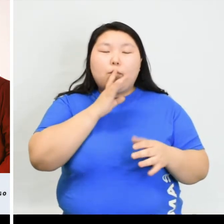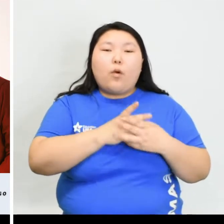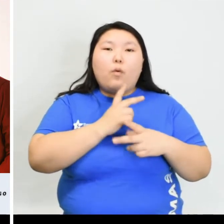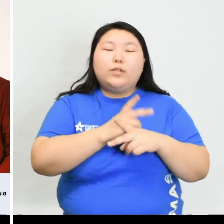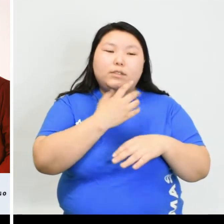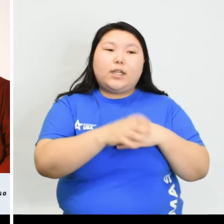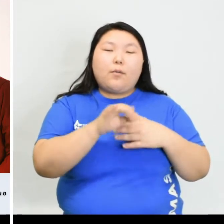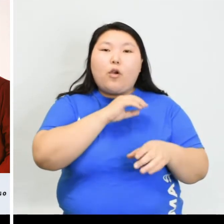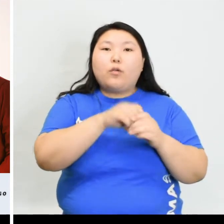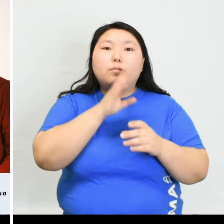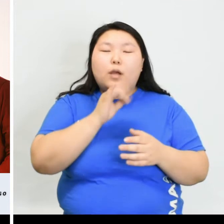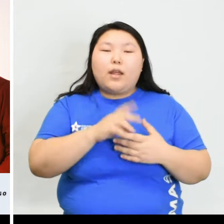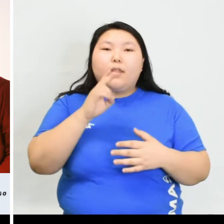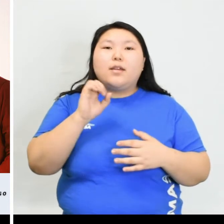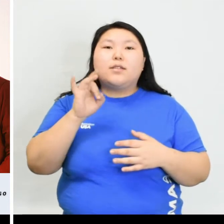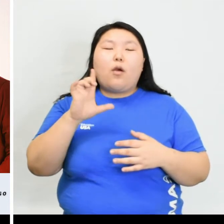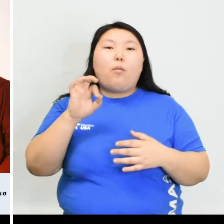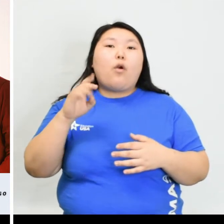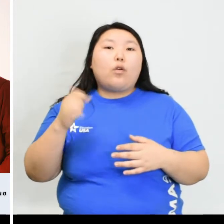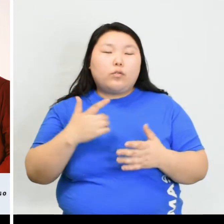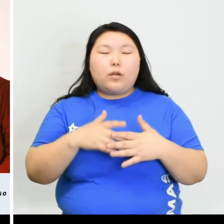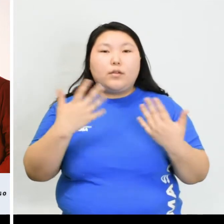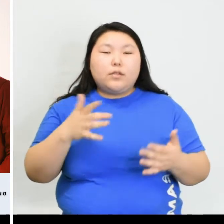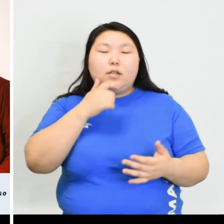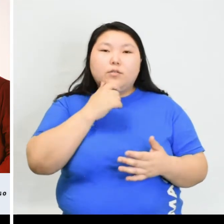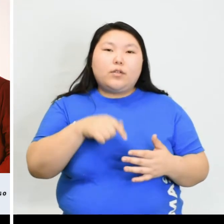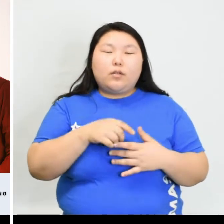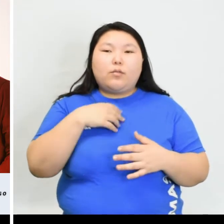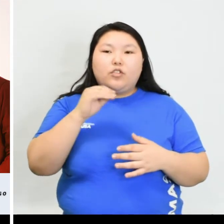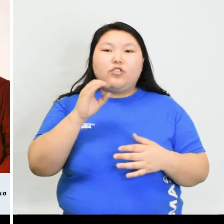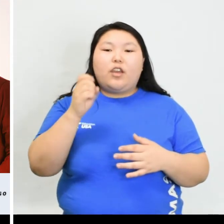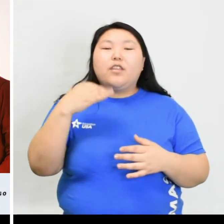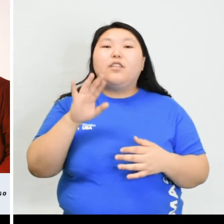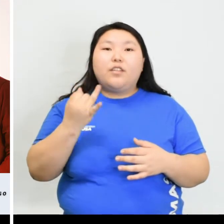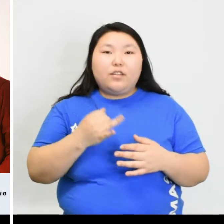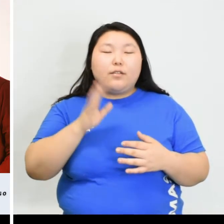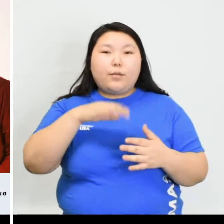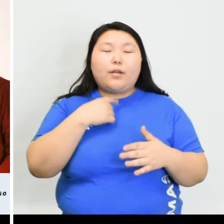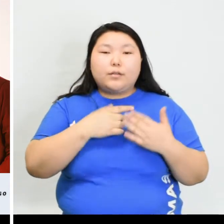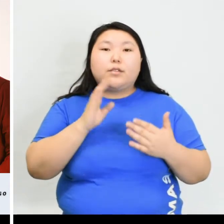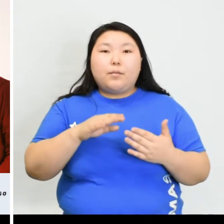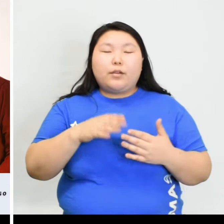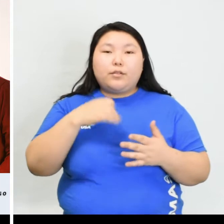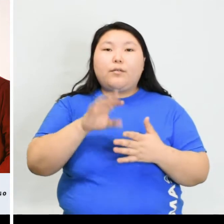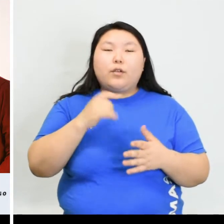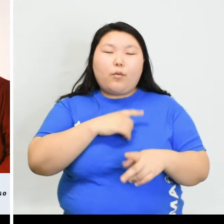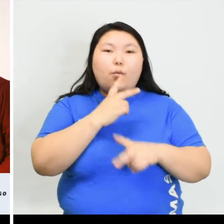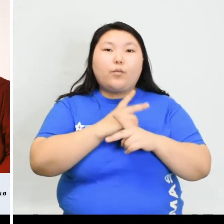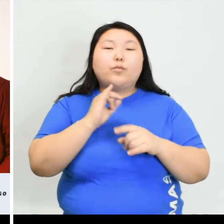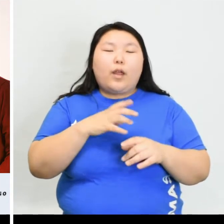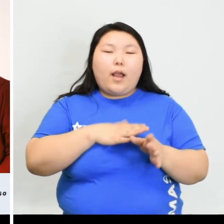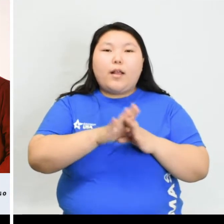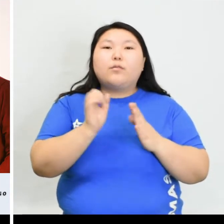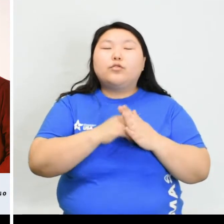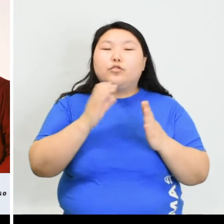хуулийн салбарт орох гэж байгаа бол тэгэл master of law тий эсвэл нөгөө нэг юу JD гэдэг шин juris doctor гэж яддаг шээ тий хуульч бол яг аль